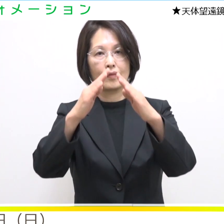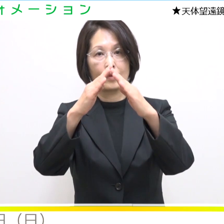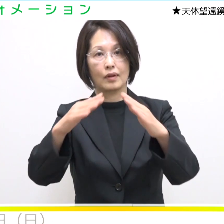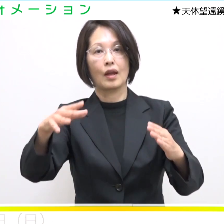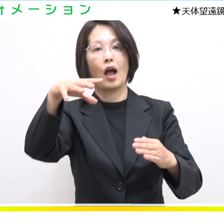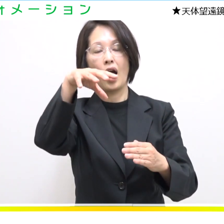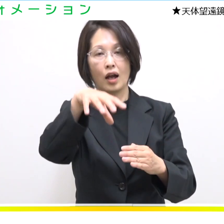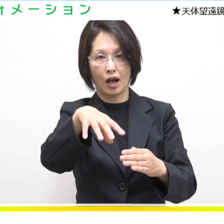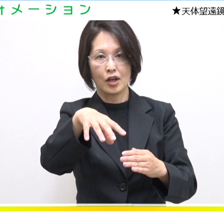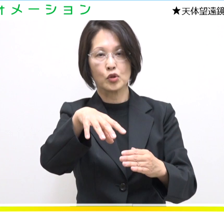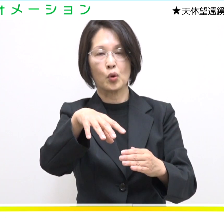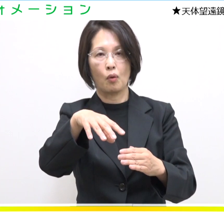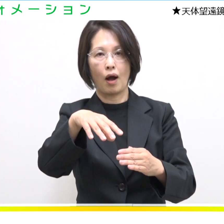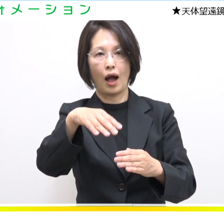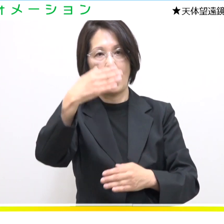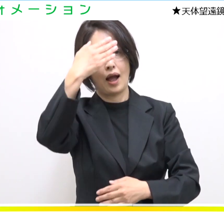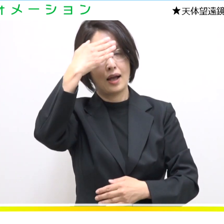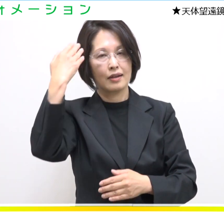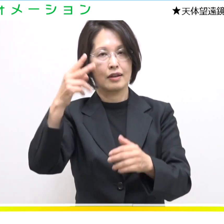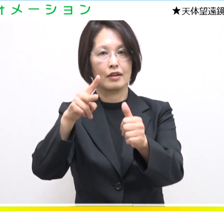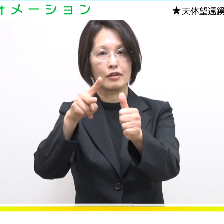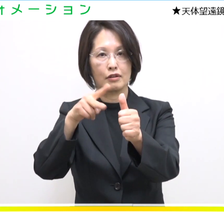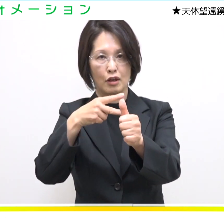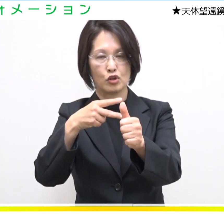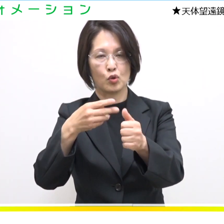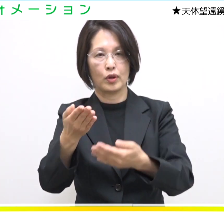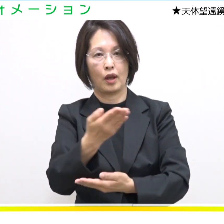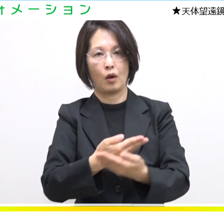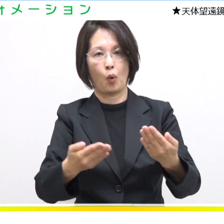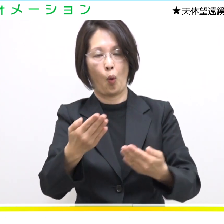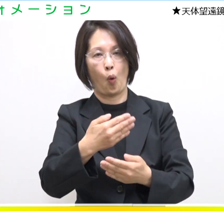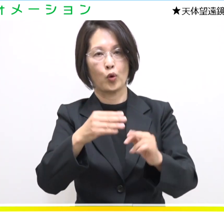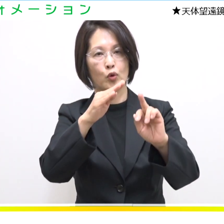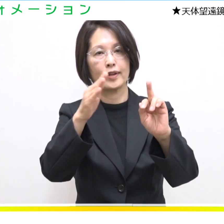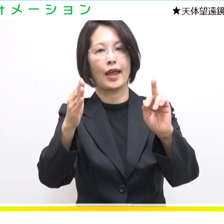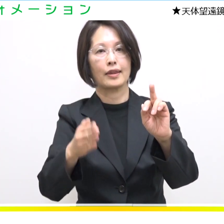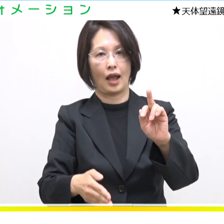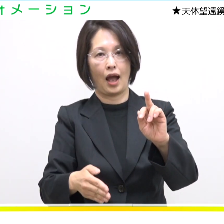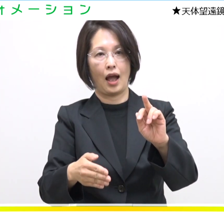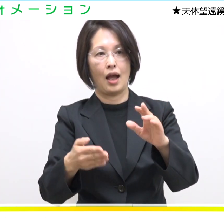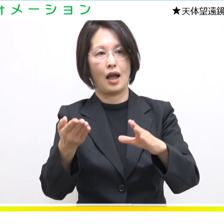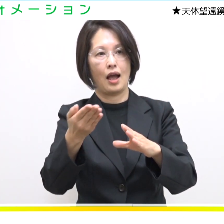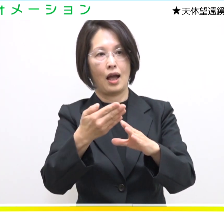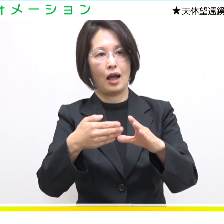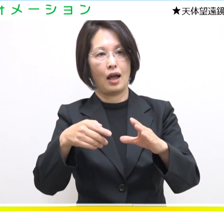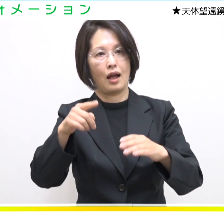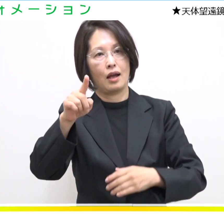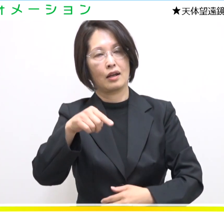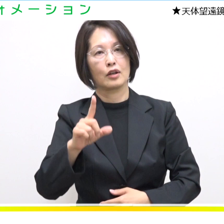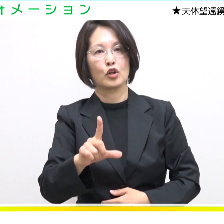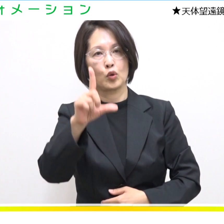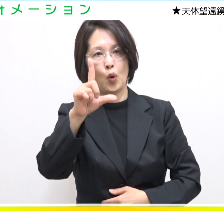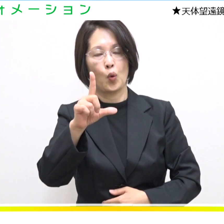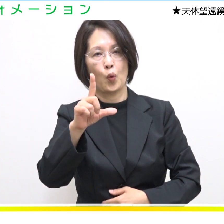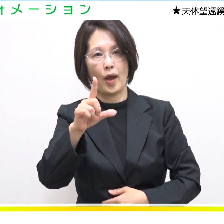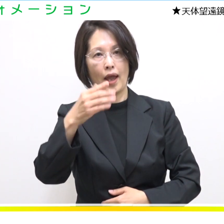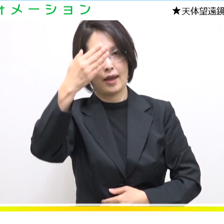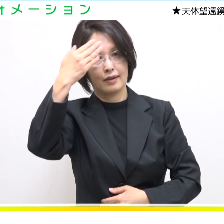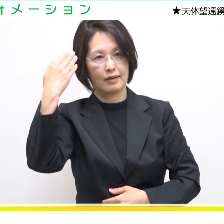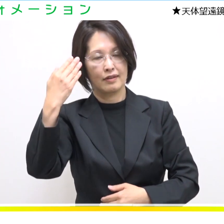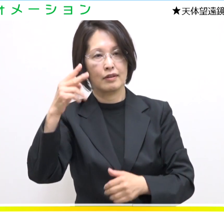ます会場は青少年交流センター池の上青少年